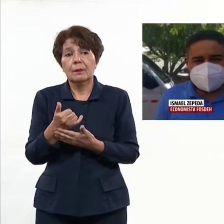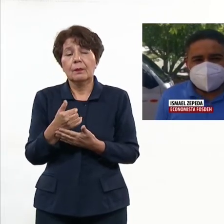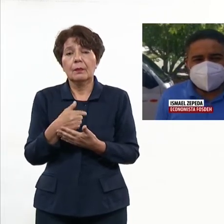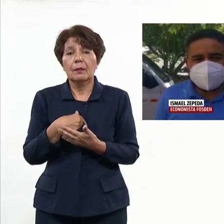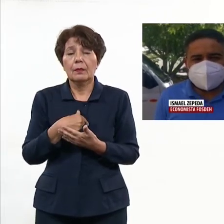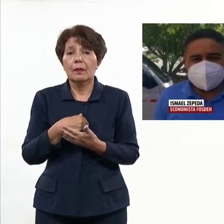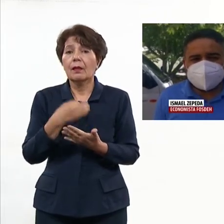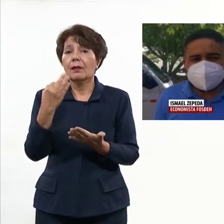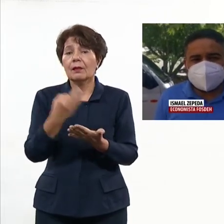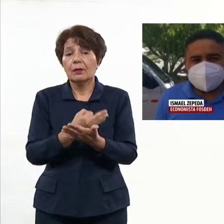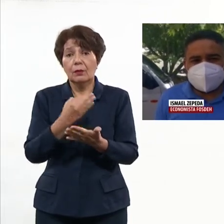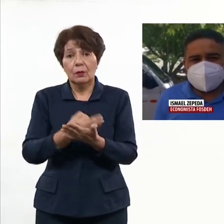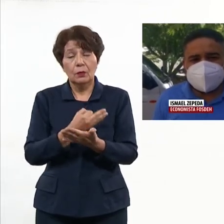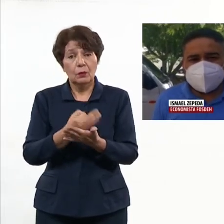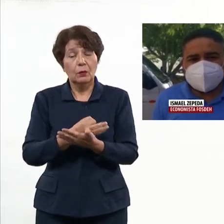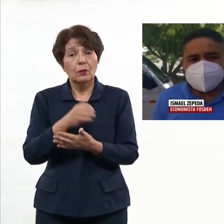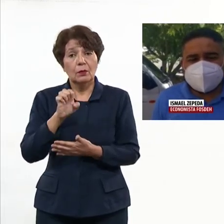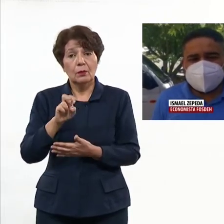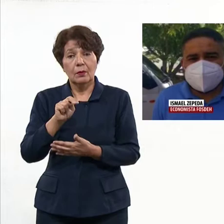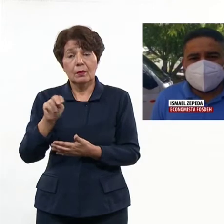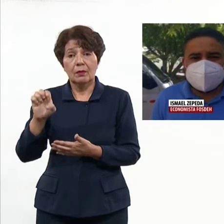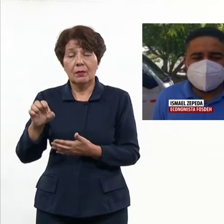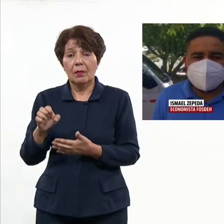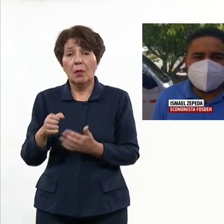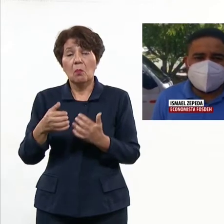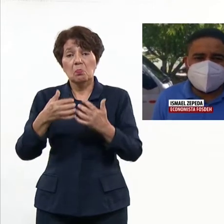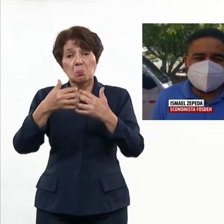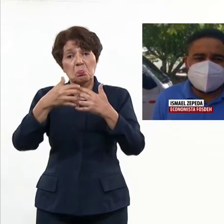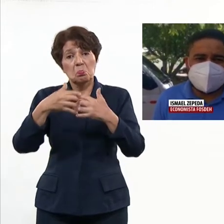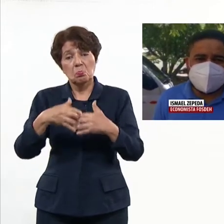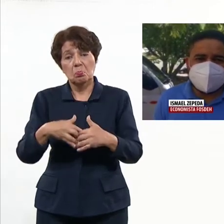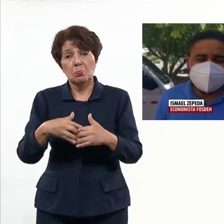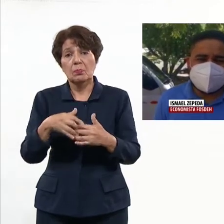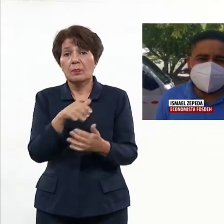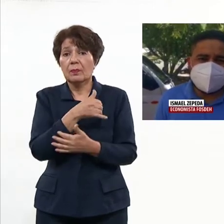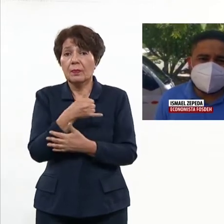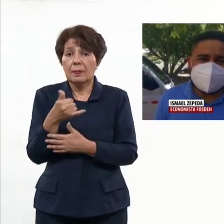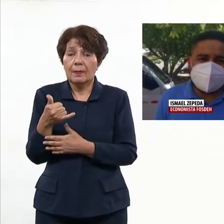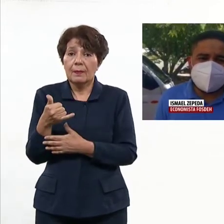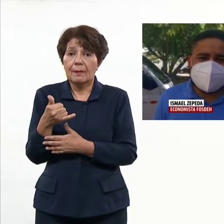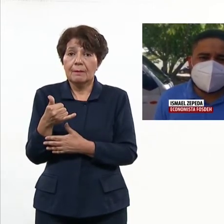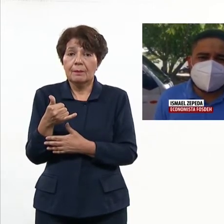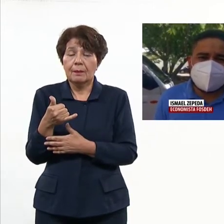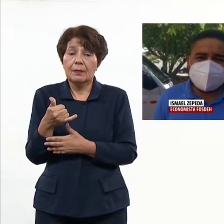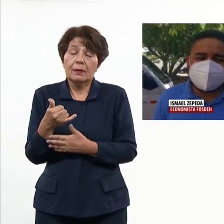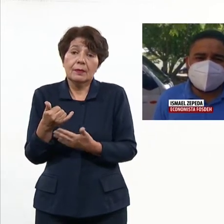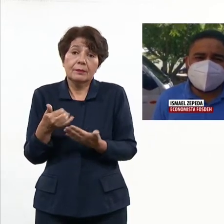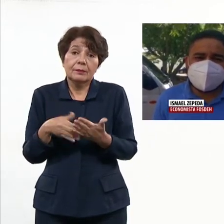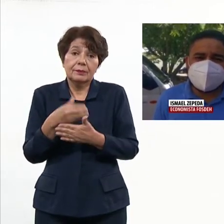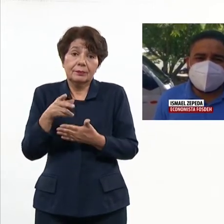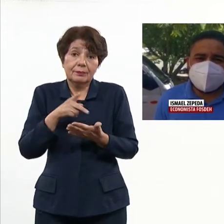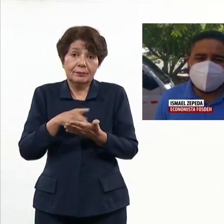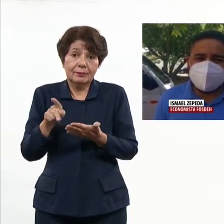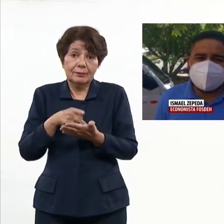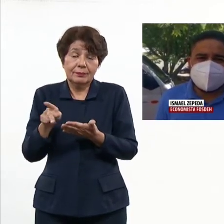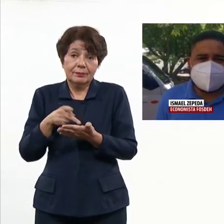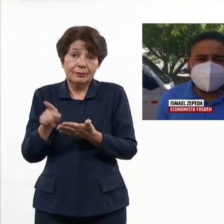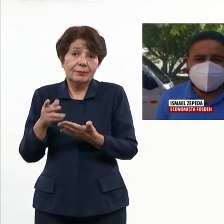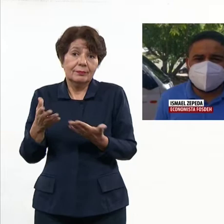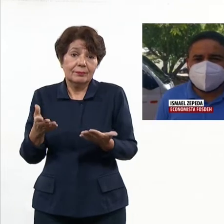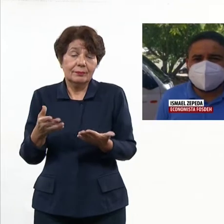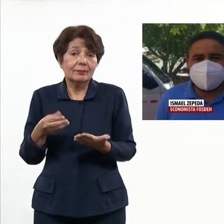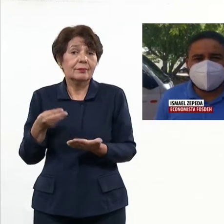las finanzas de la empresa nacional de energía eléctrica y que termina haciendo fue pagado al cupones con